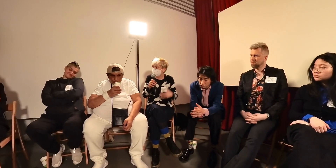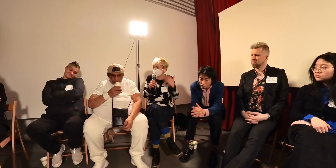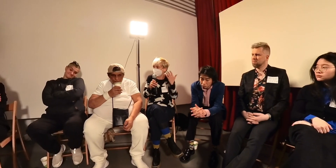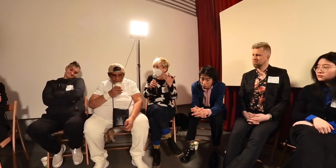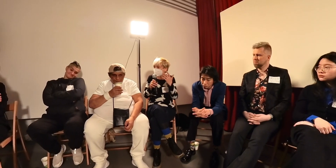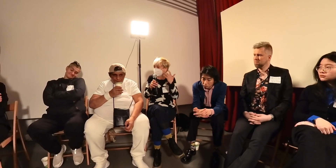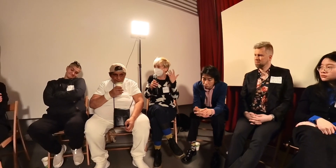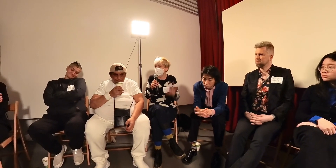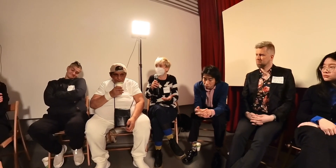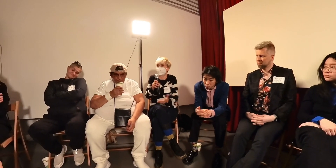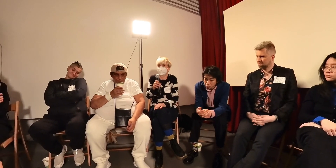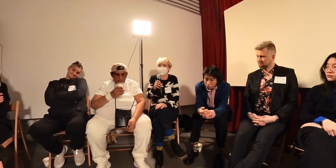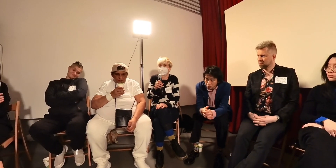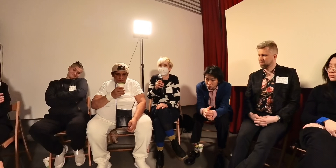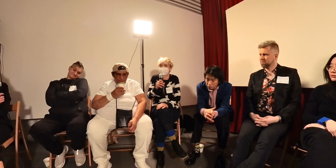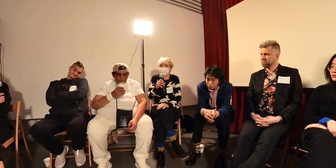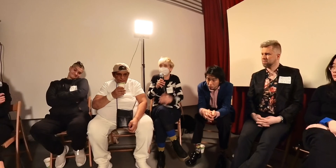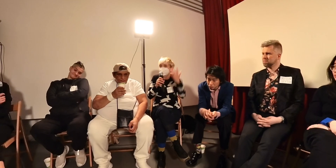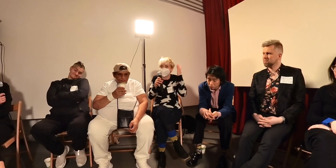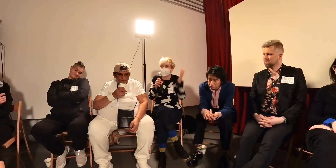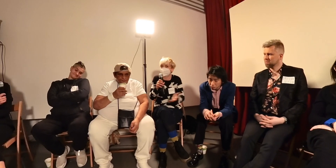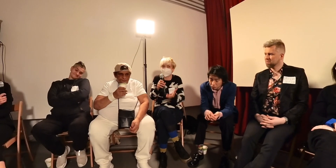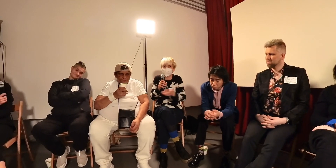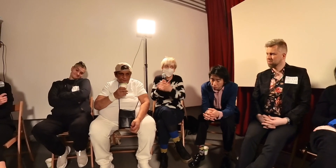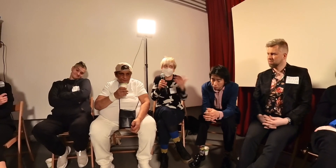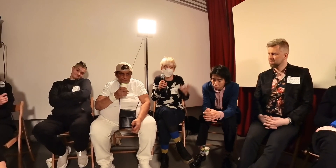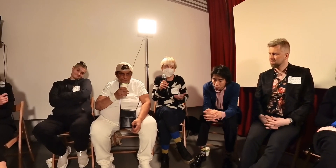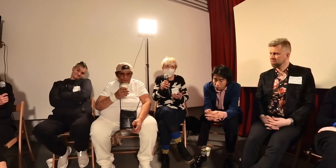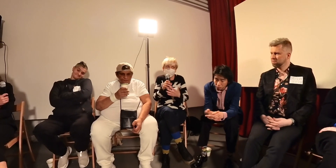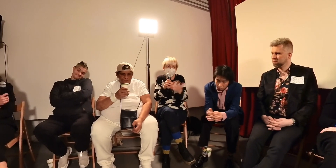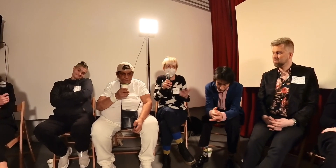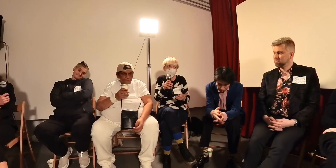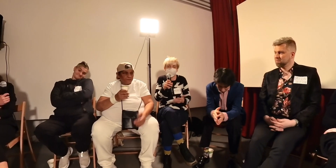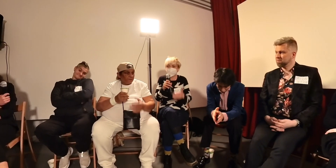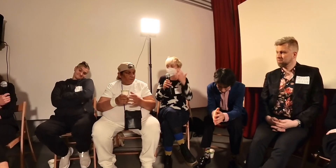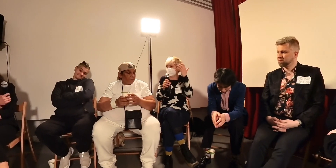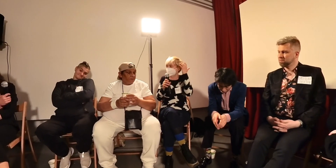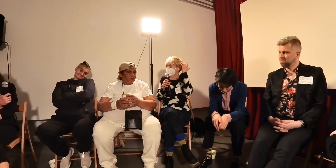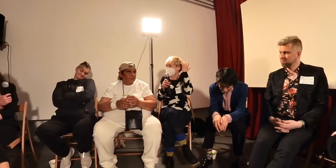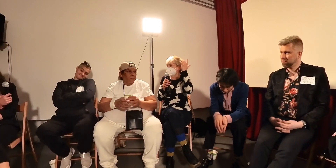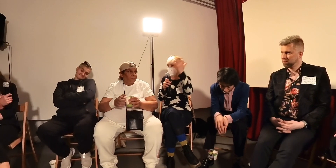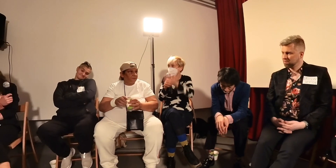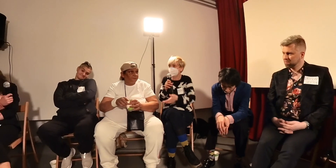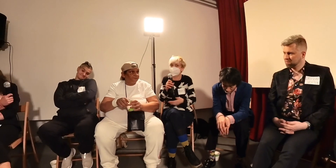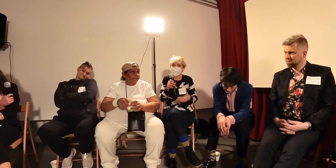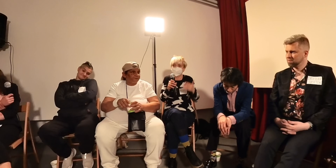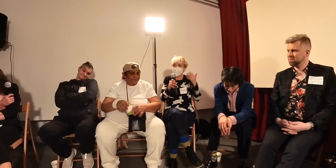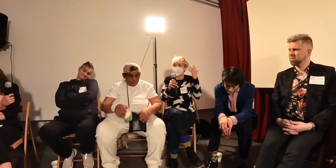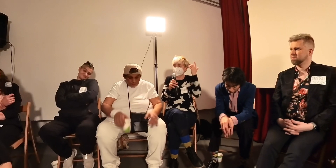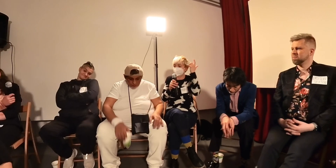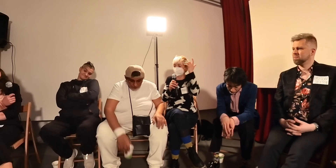jako jich jakoby jiné vlohy, než nějako, tak, jak žijou, ale třeba, že Monika